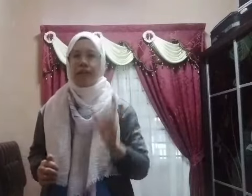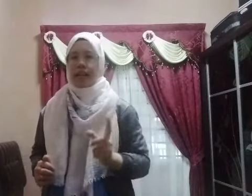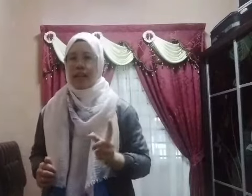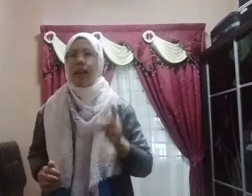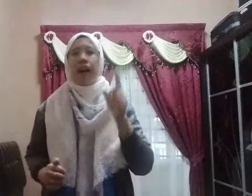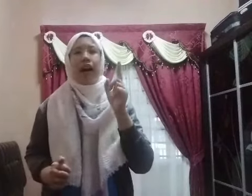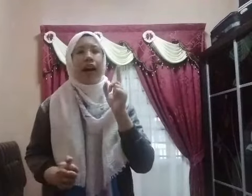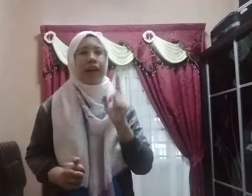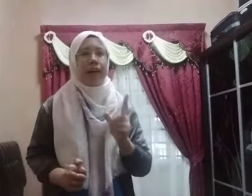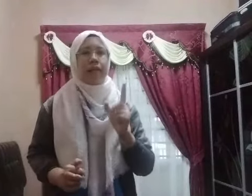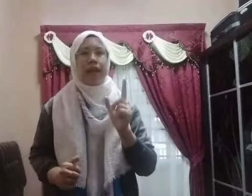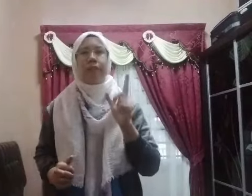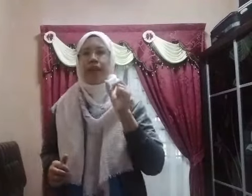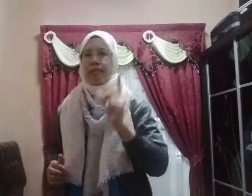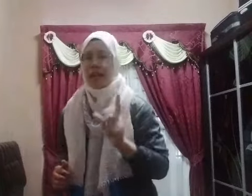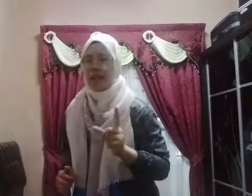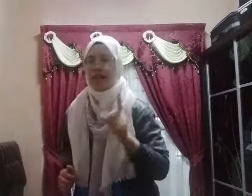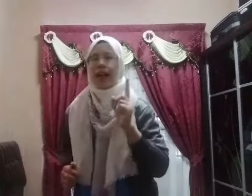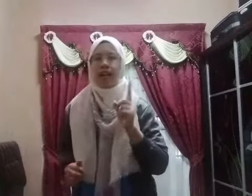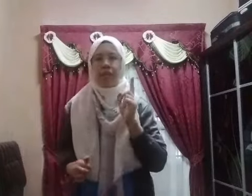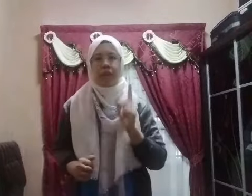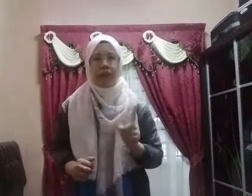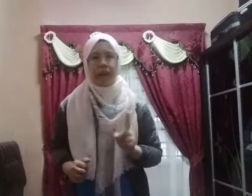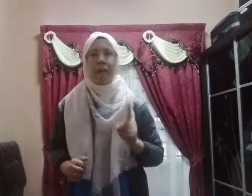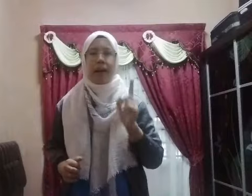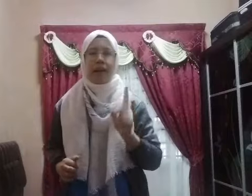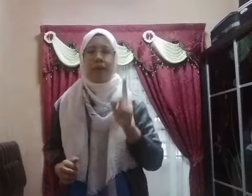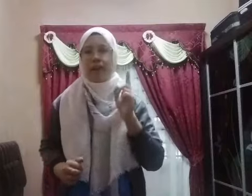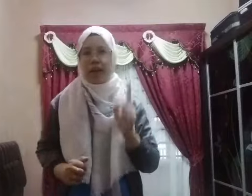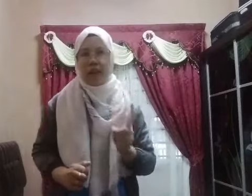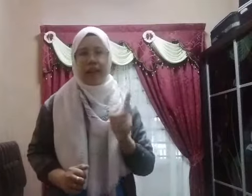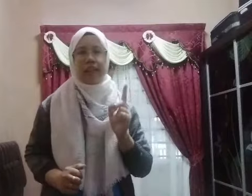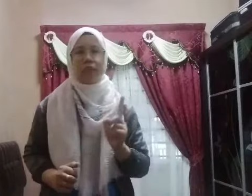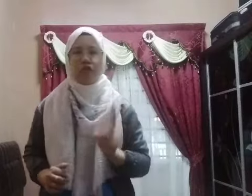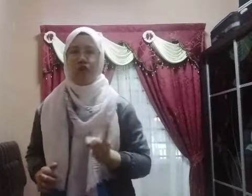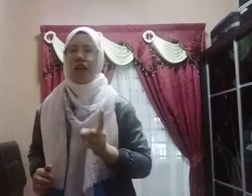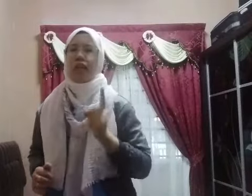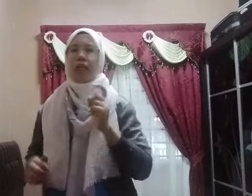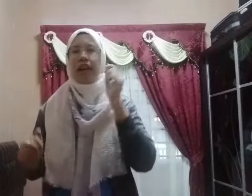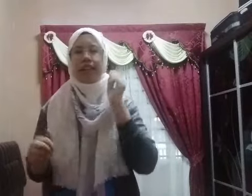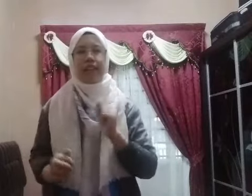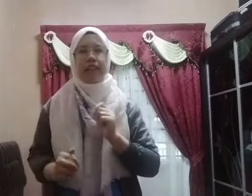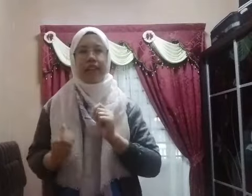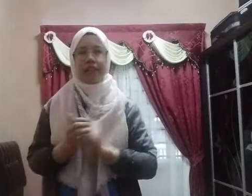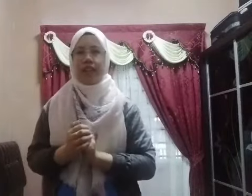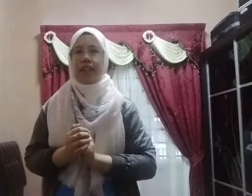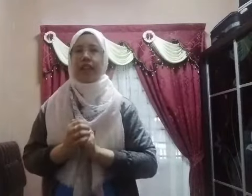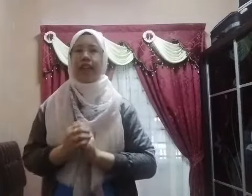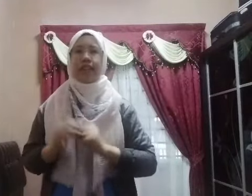konklusinya, air gap yang minimal sangat diperlukan pada mana-mana elektrik motor ataupun elektrik generator di antara